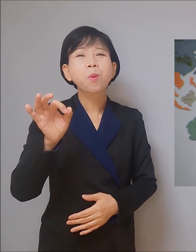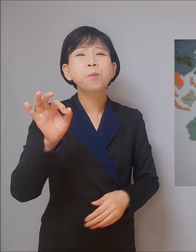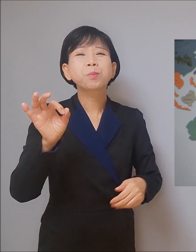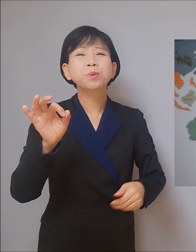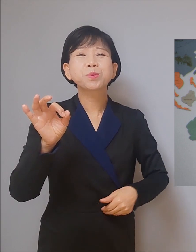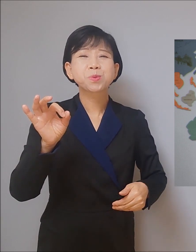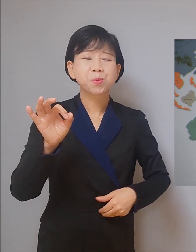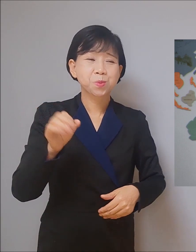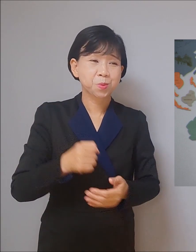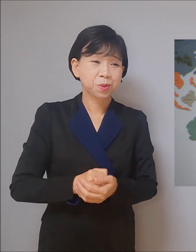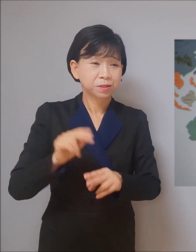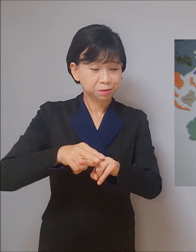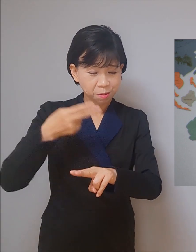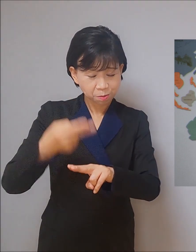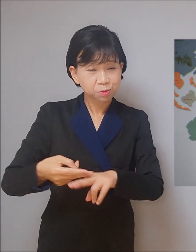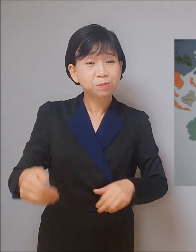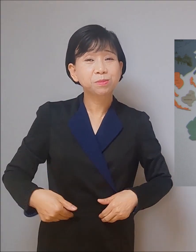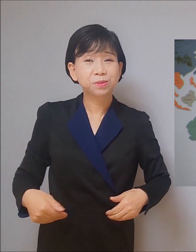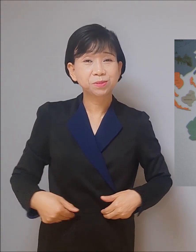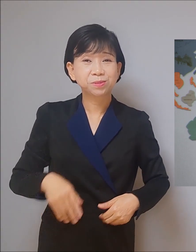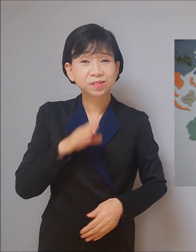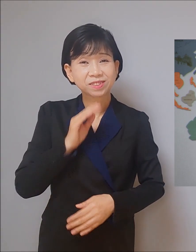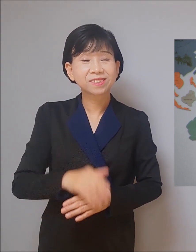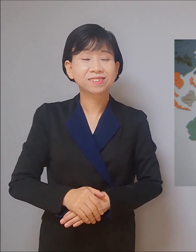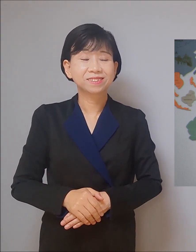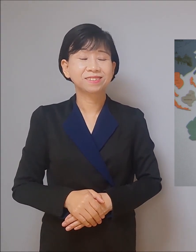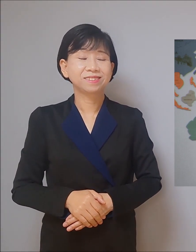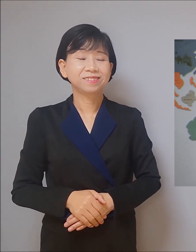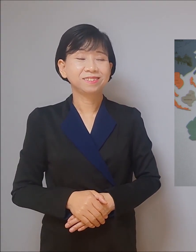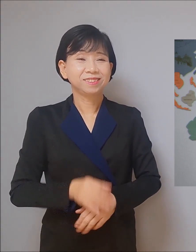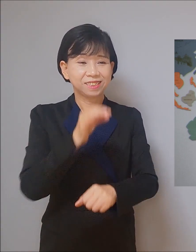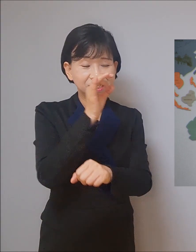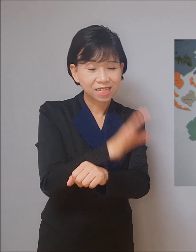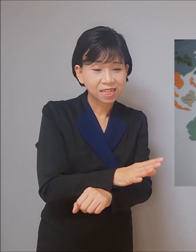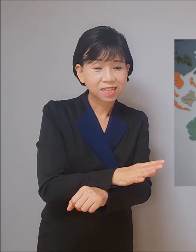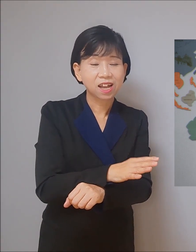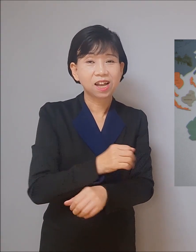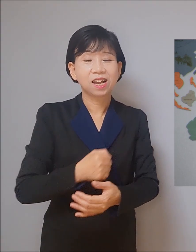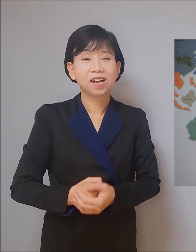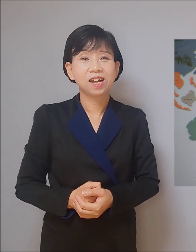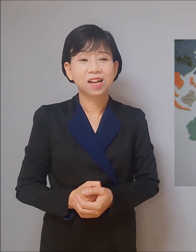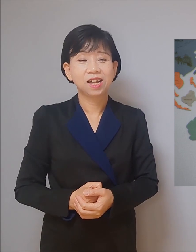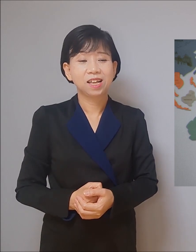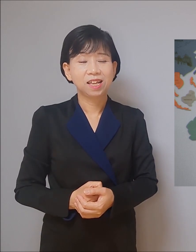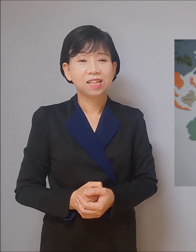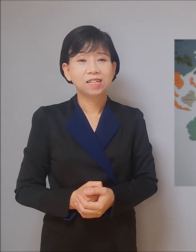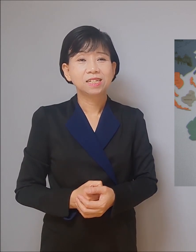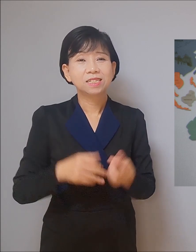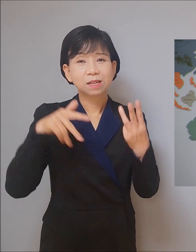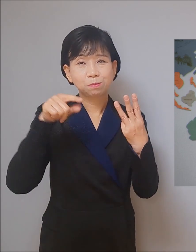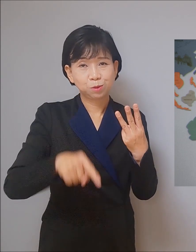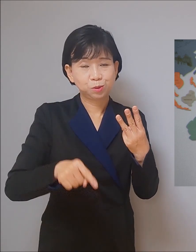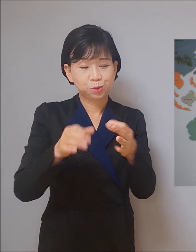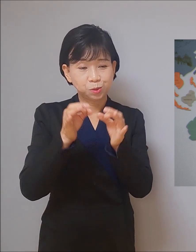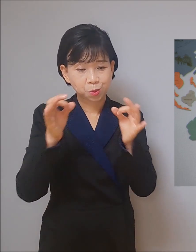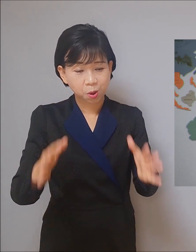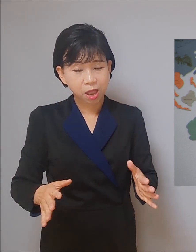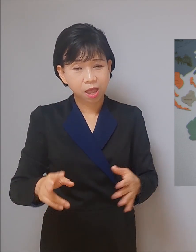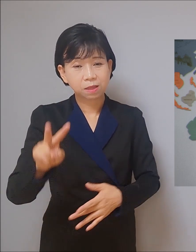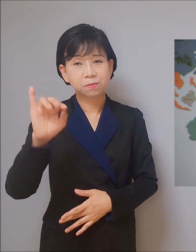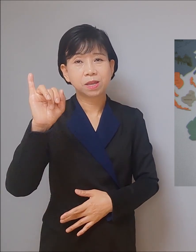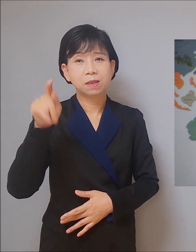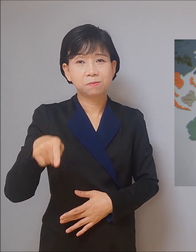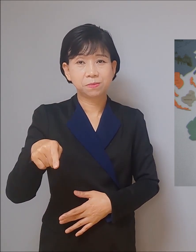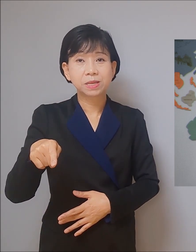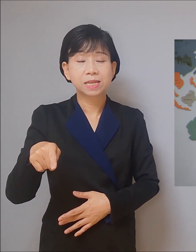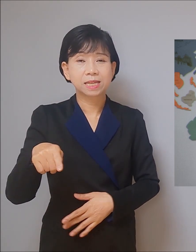하나 사셔서 전달하실 수 있기를 바랍니다. 그래서 이번 주, 다음 주, 그 다음 주 3주 동안은 우리